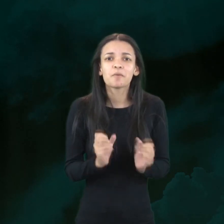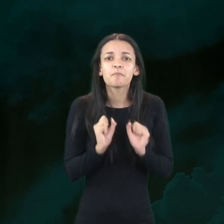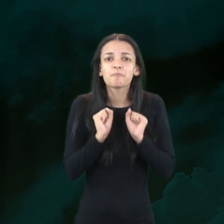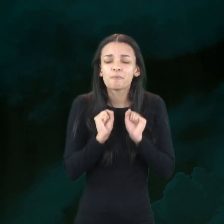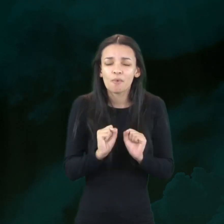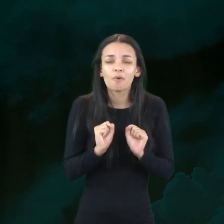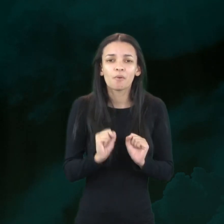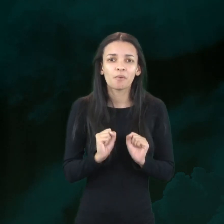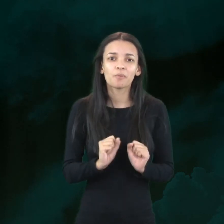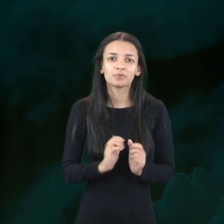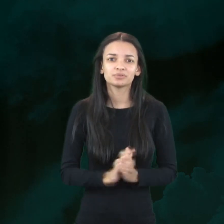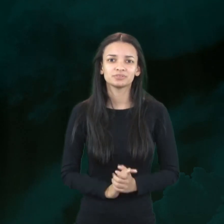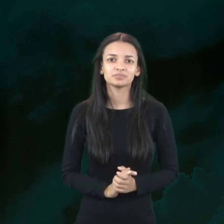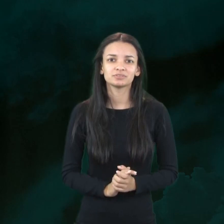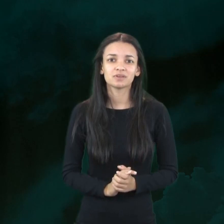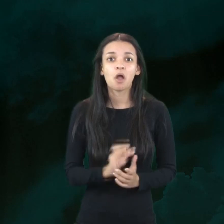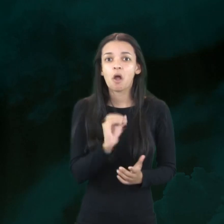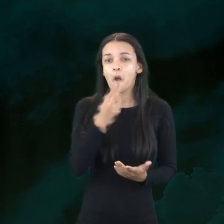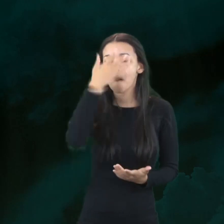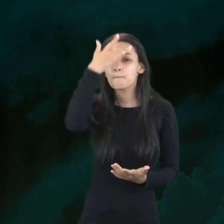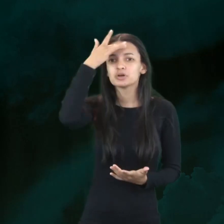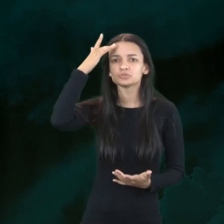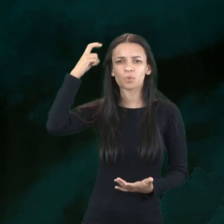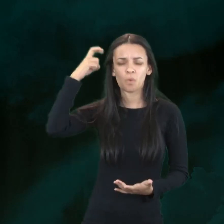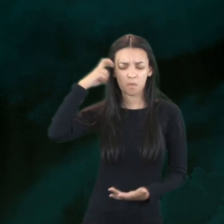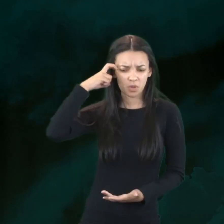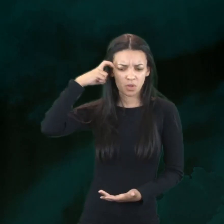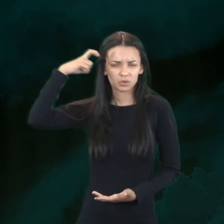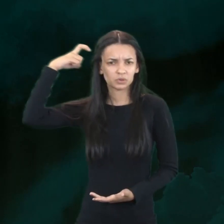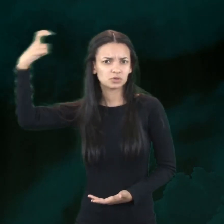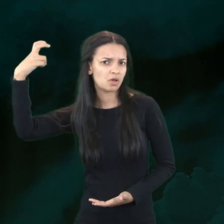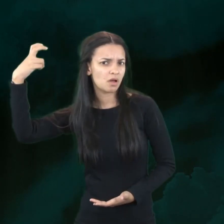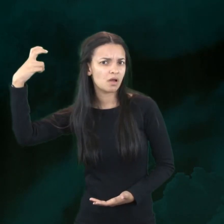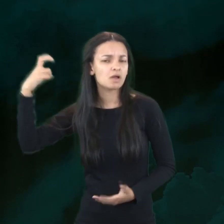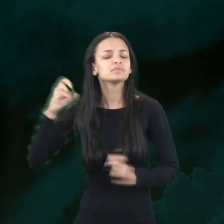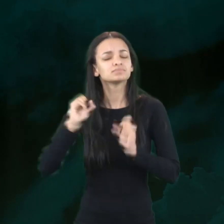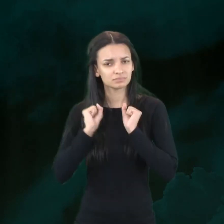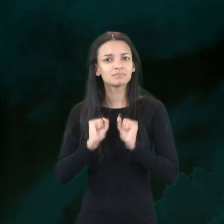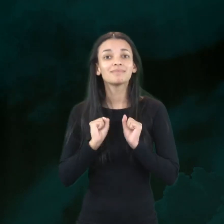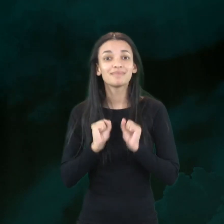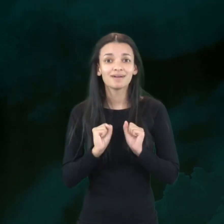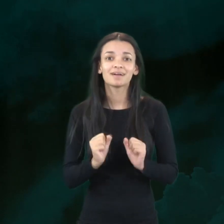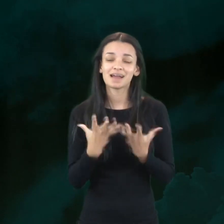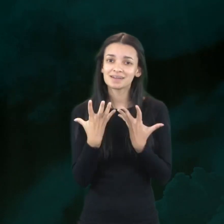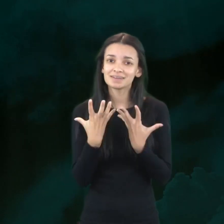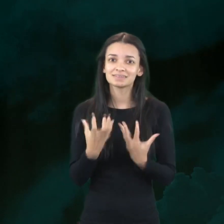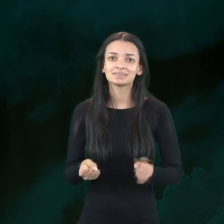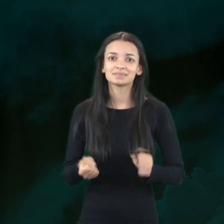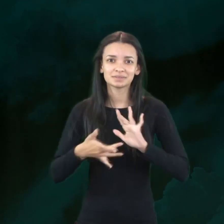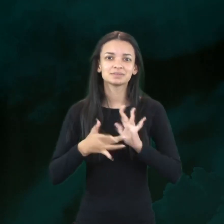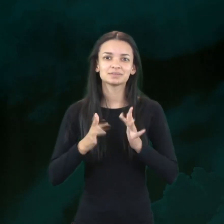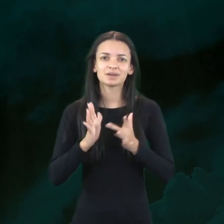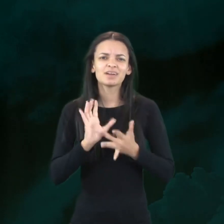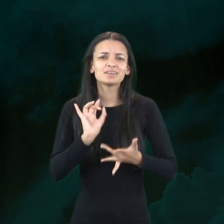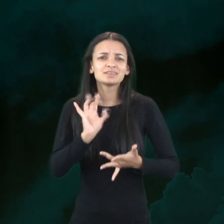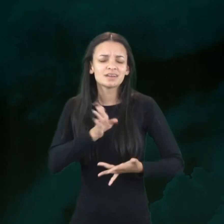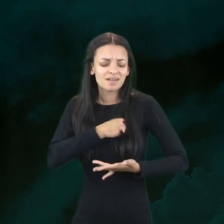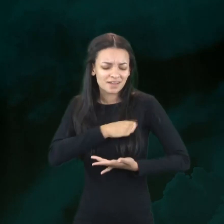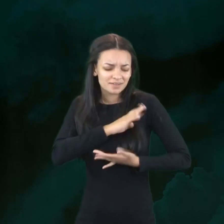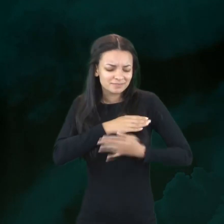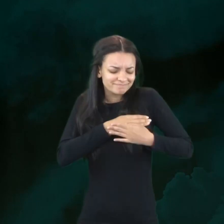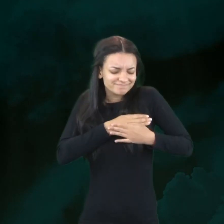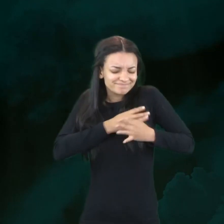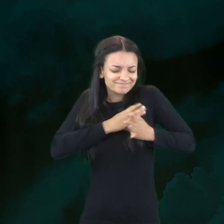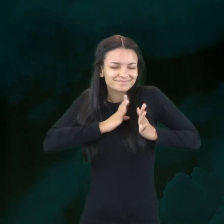mais culto, doutor, podem receber. Basta abrir o seu coração,